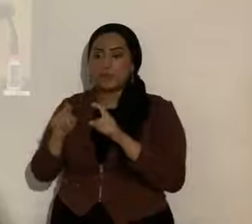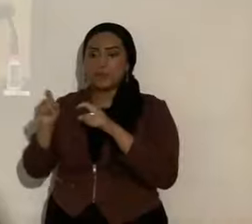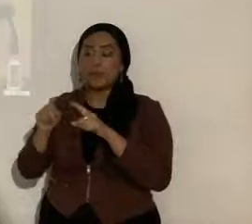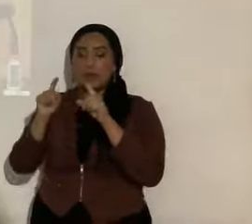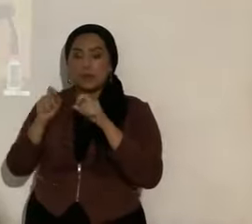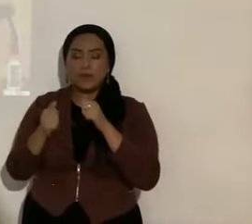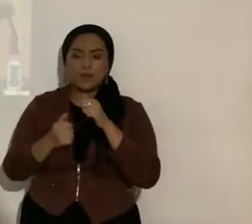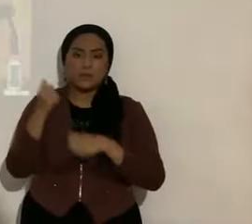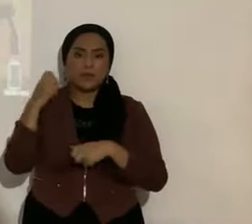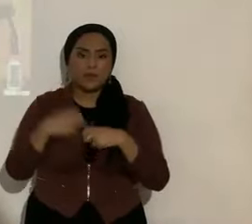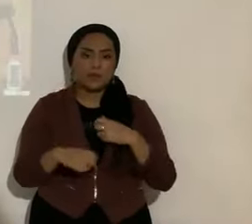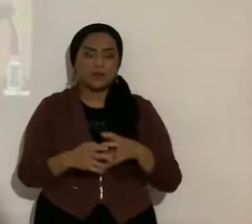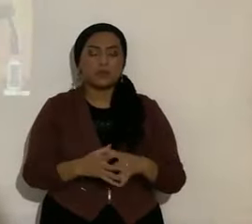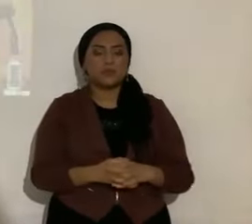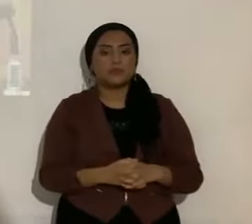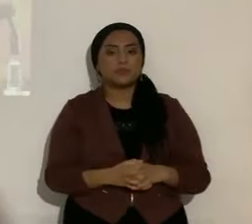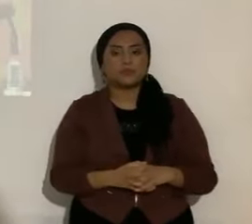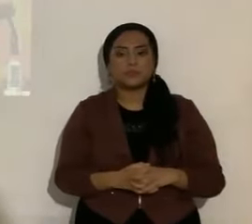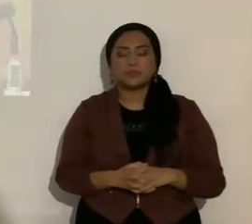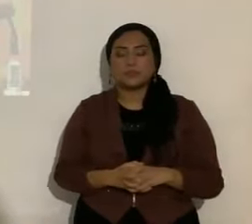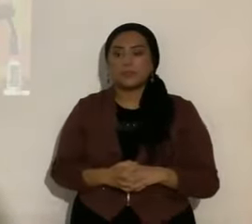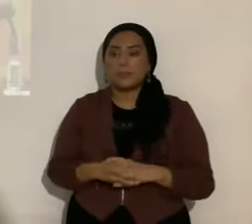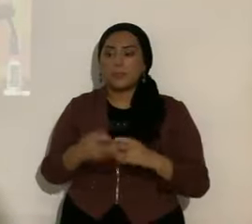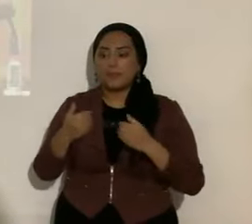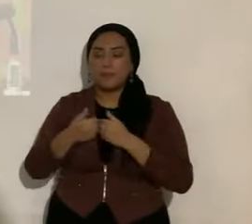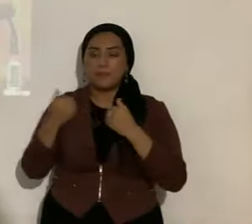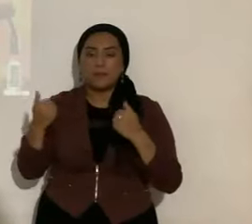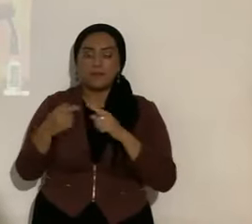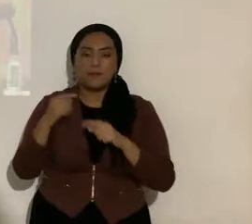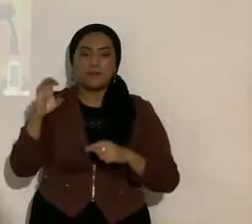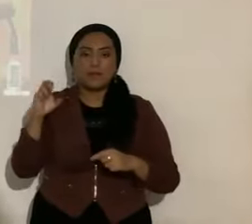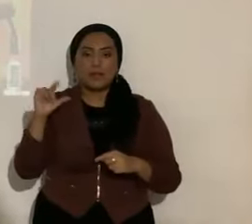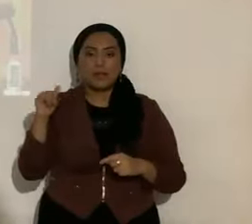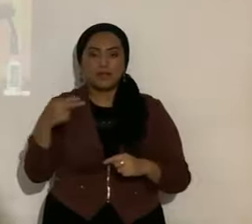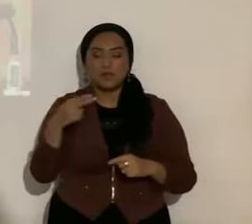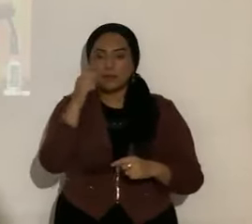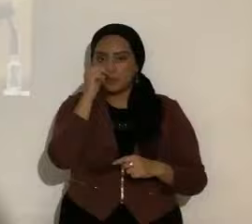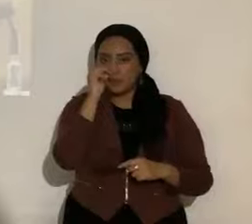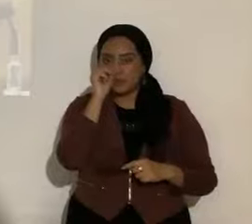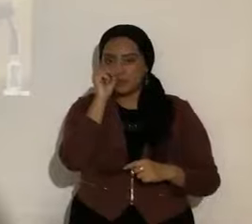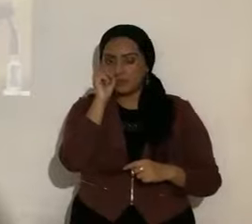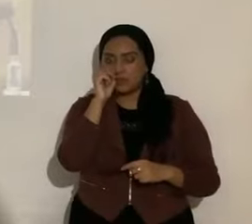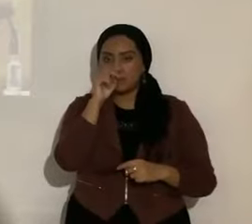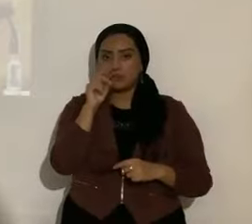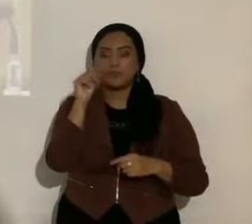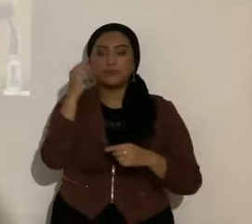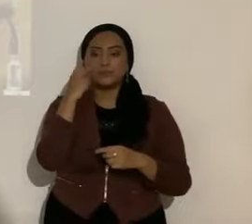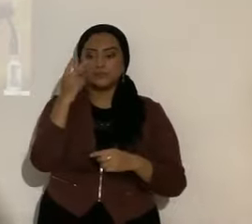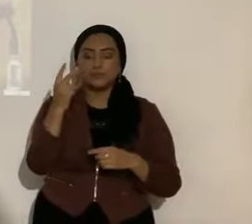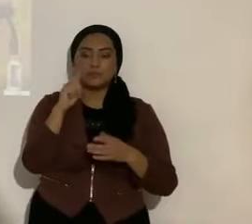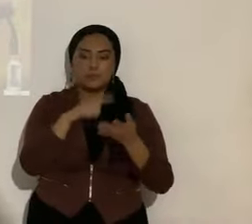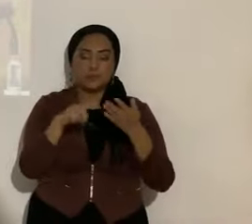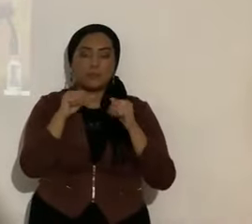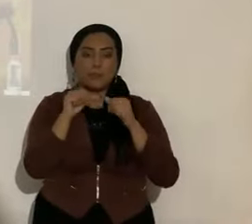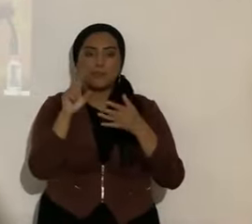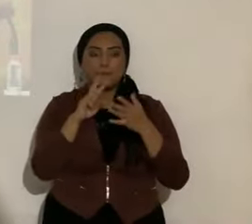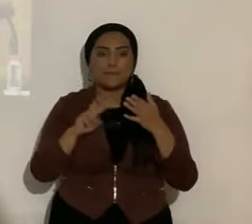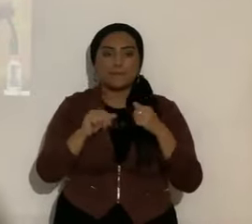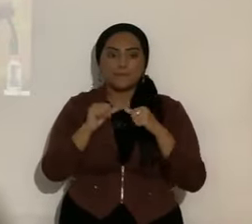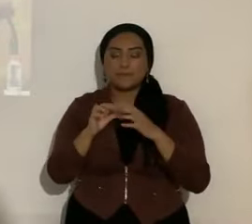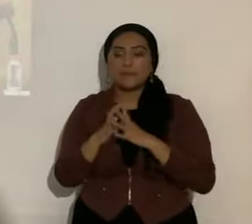la prueba más difícil, que era separarse de Elías. Ahora vemos en el verso, vamos a seguir